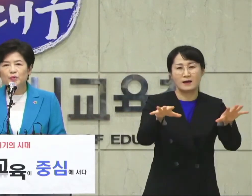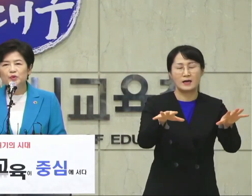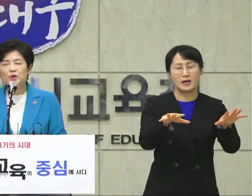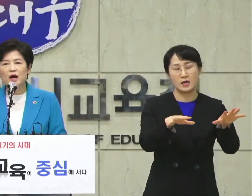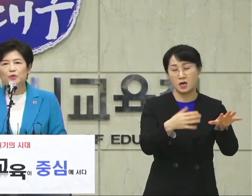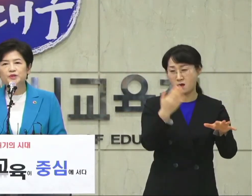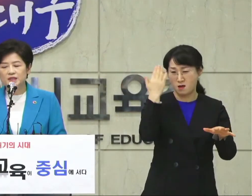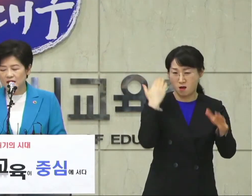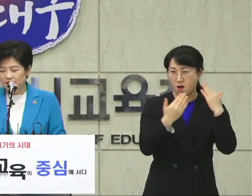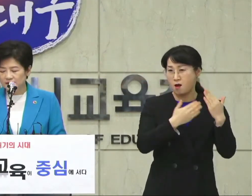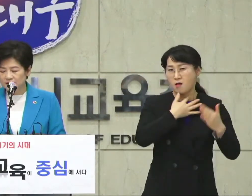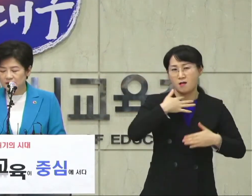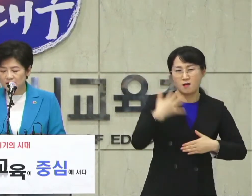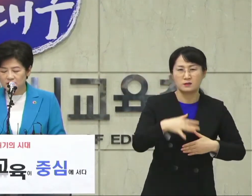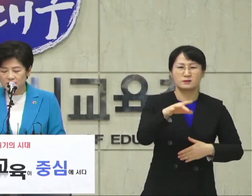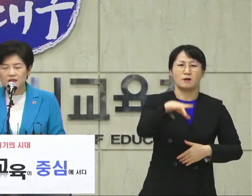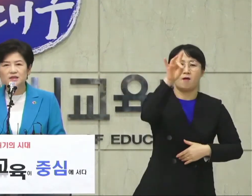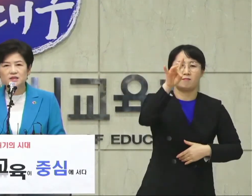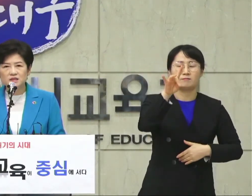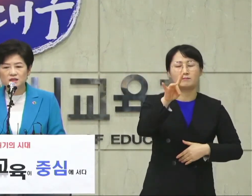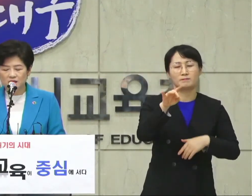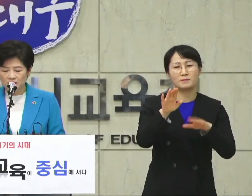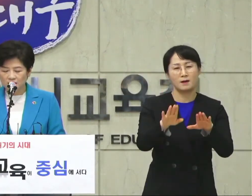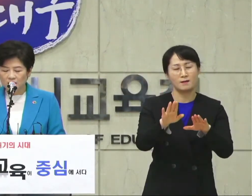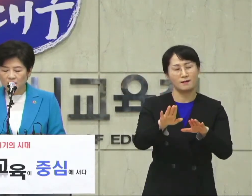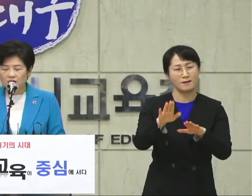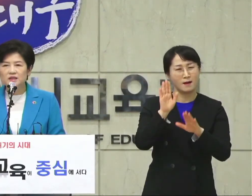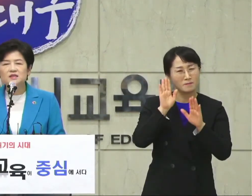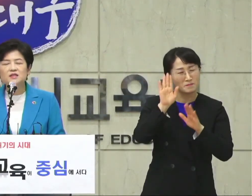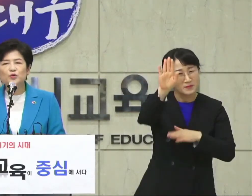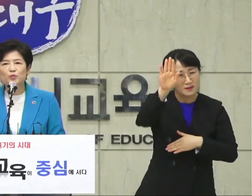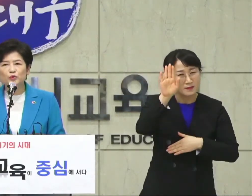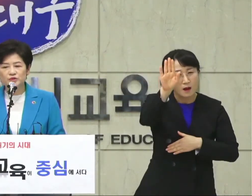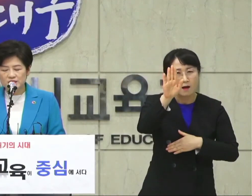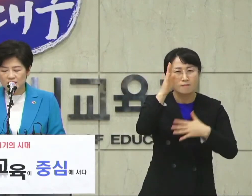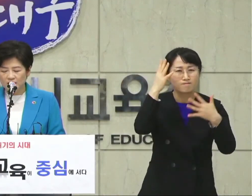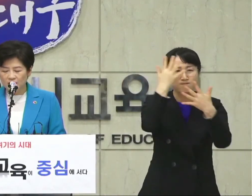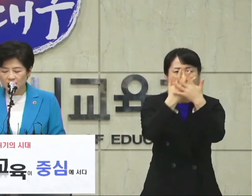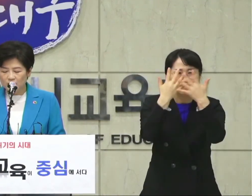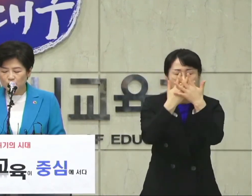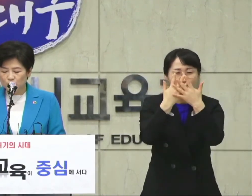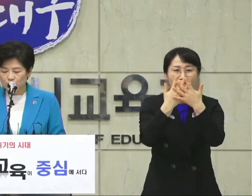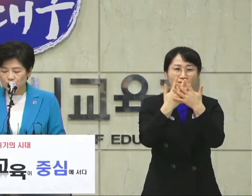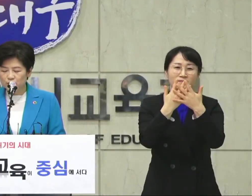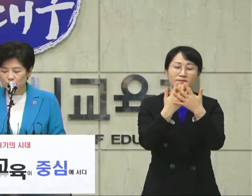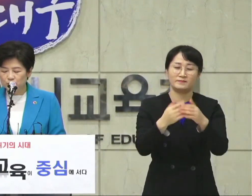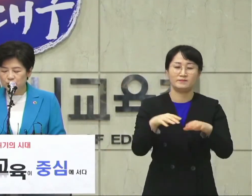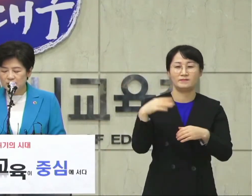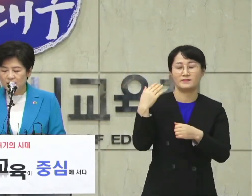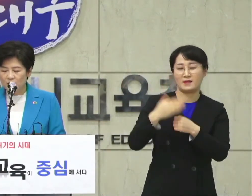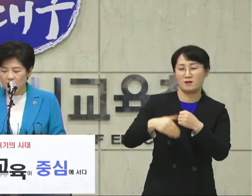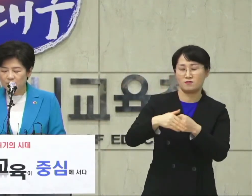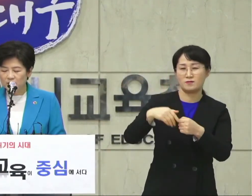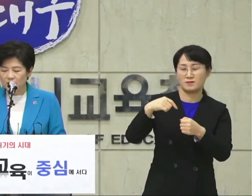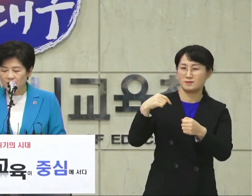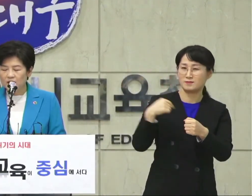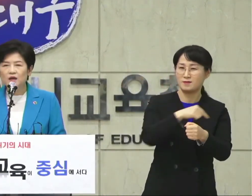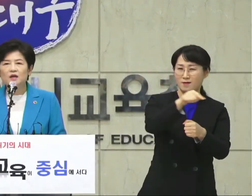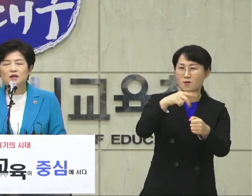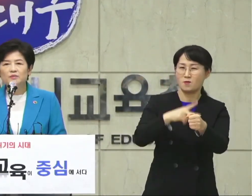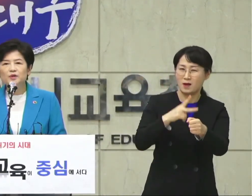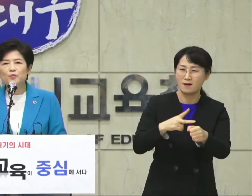맞아 한 번도 가보지 않는 길의 끝이 어딘지도 모른 채 교육